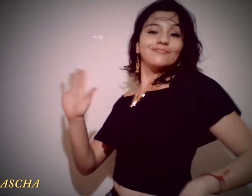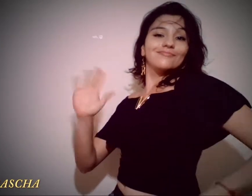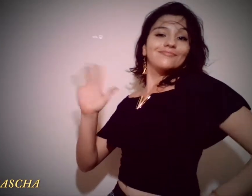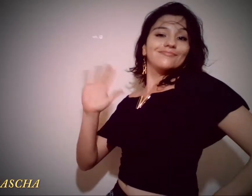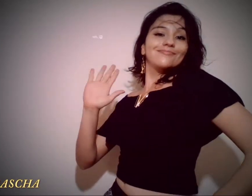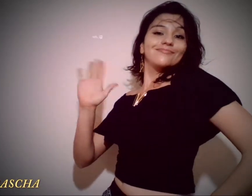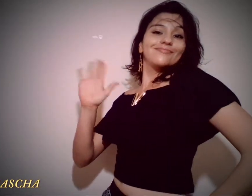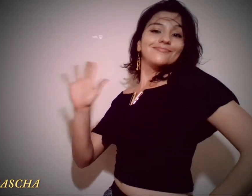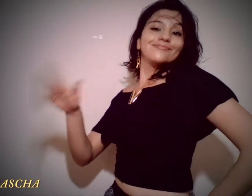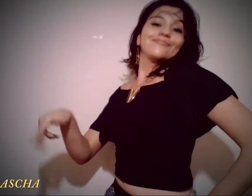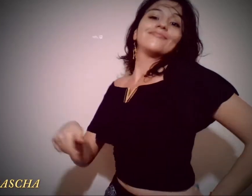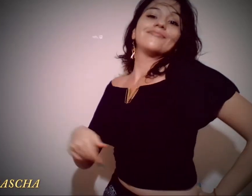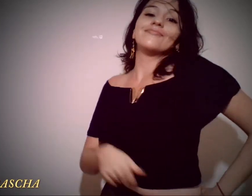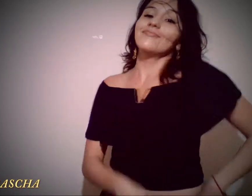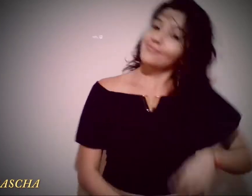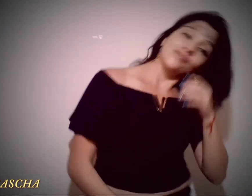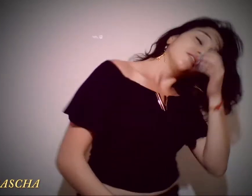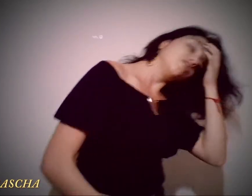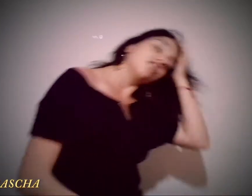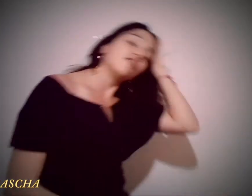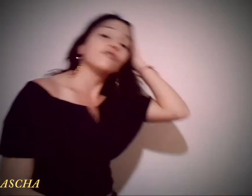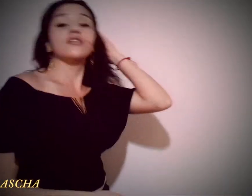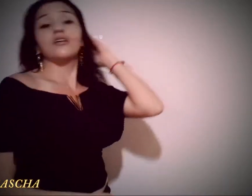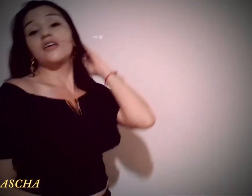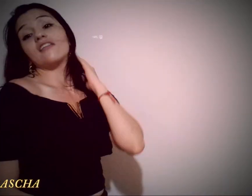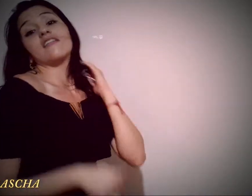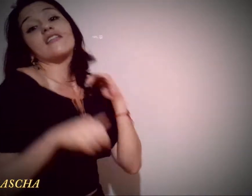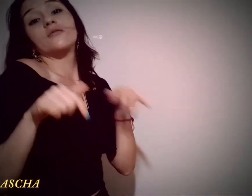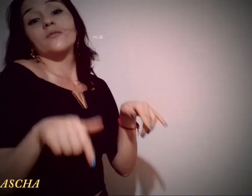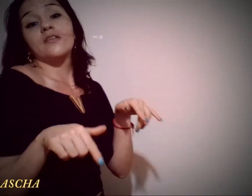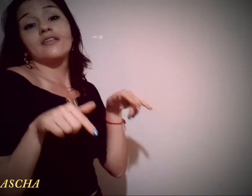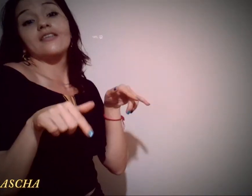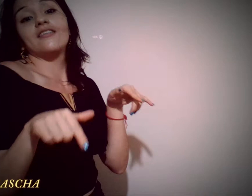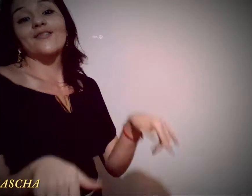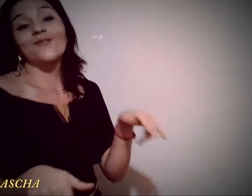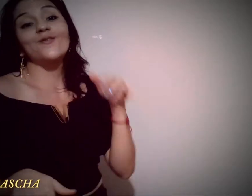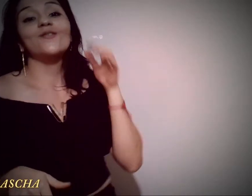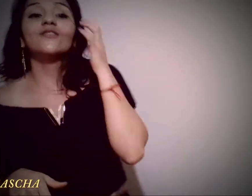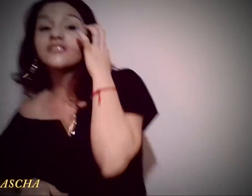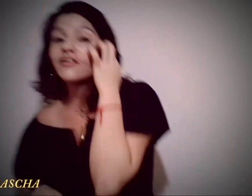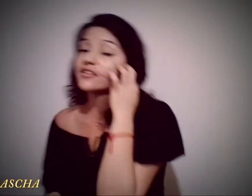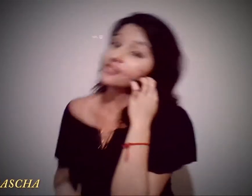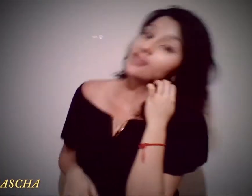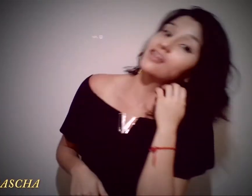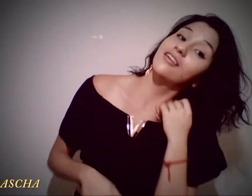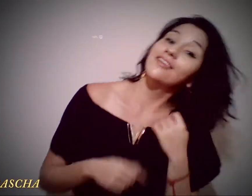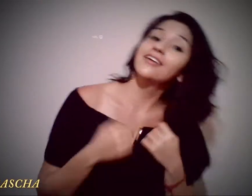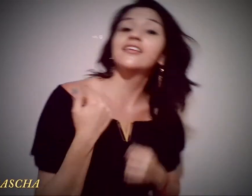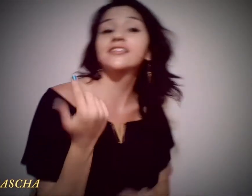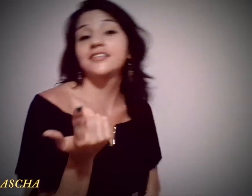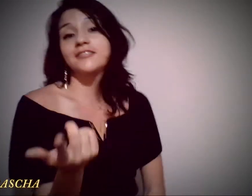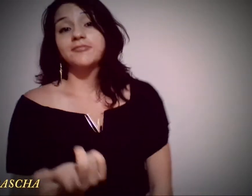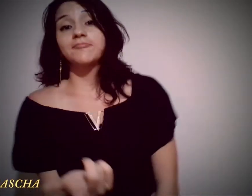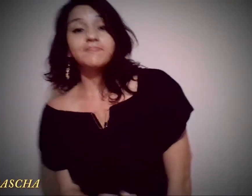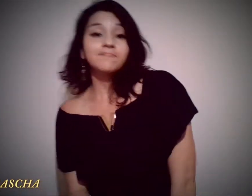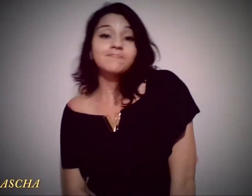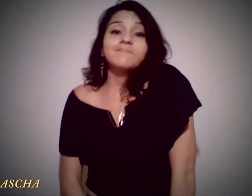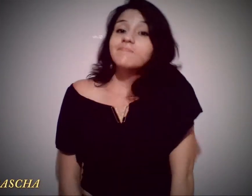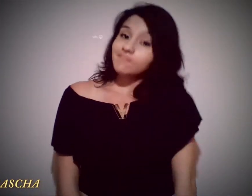mi canción, siente el bajo que